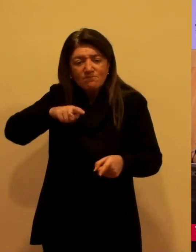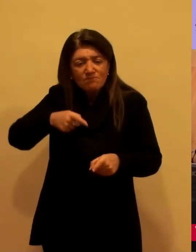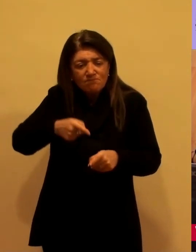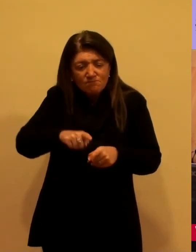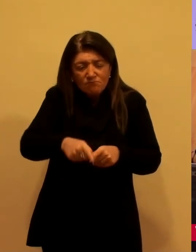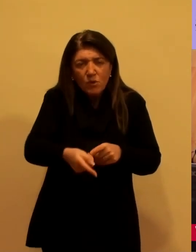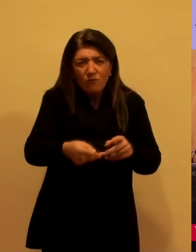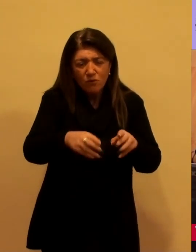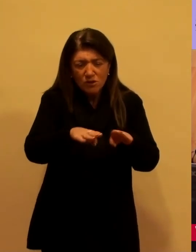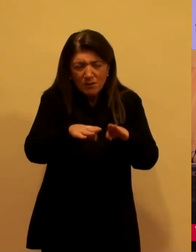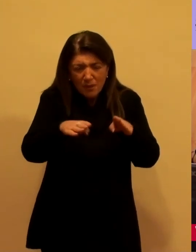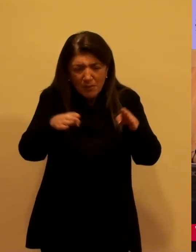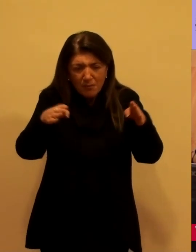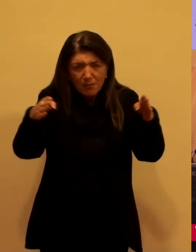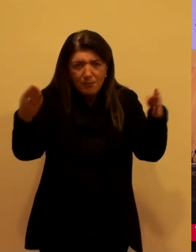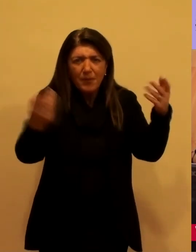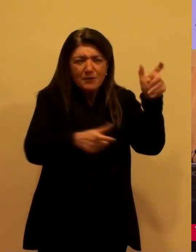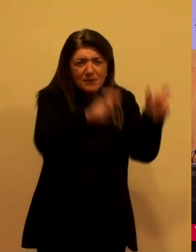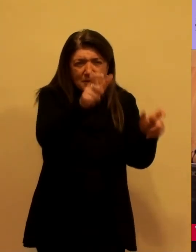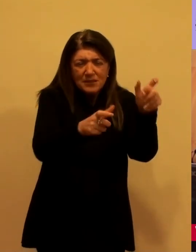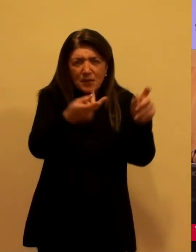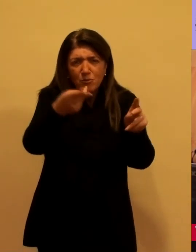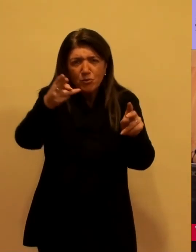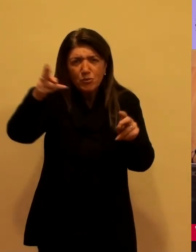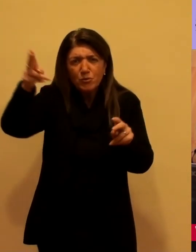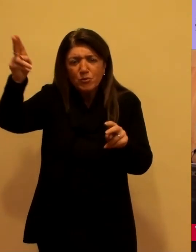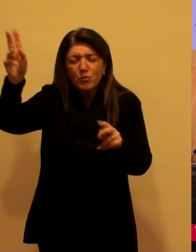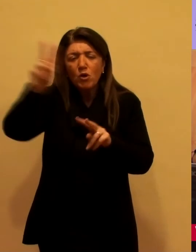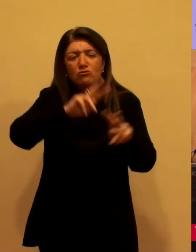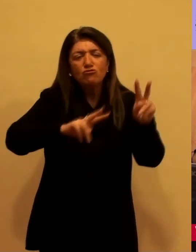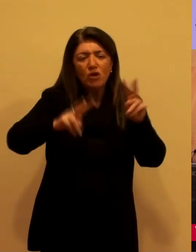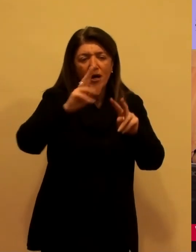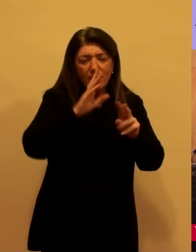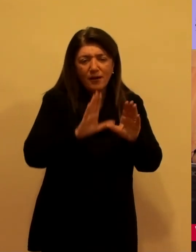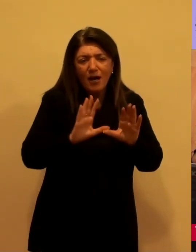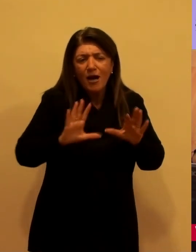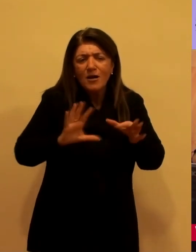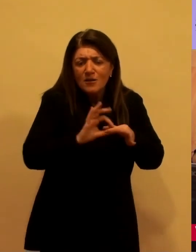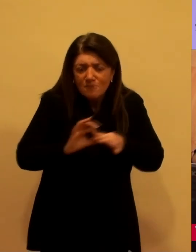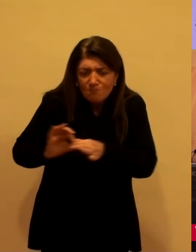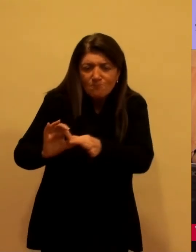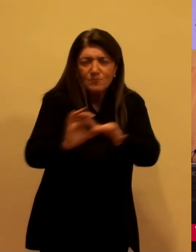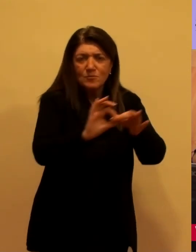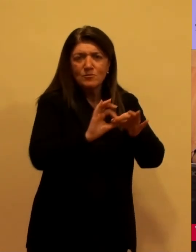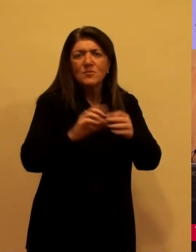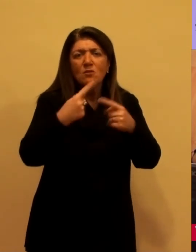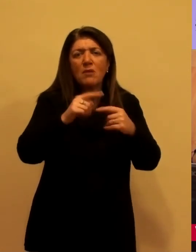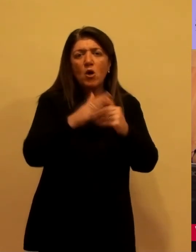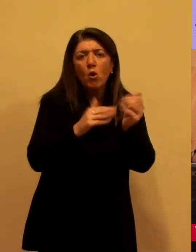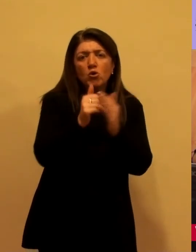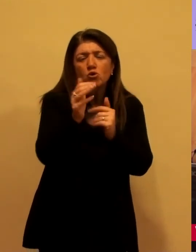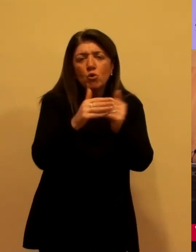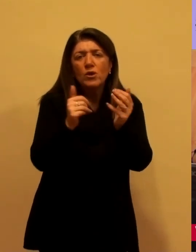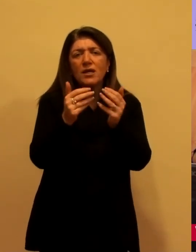più soggetti e rendere, cioè, come dire, a contribuire a costruire uno strumento